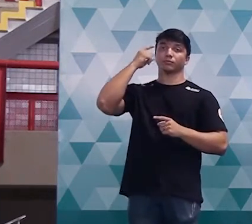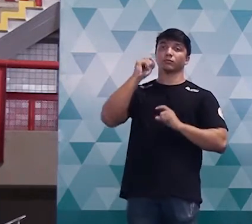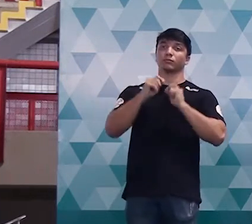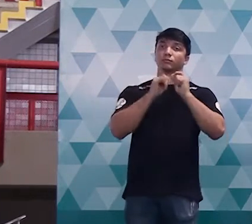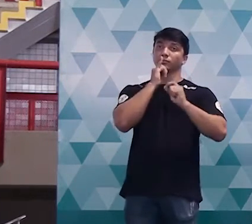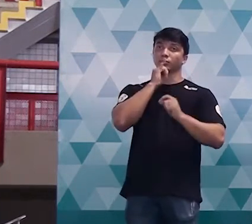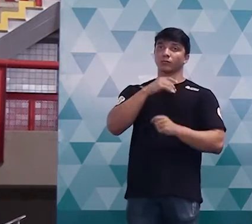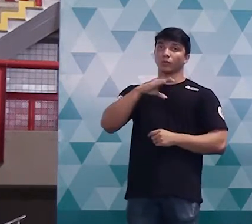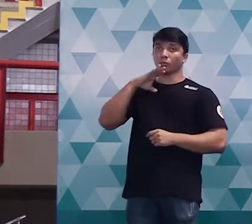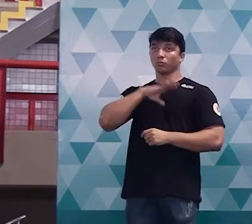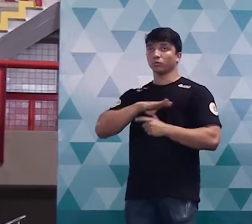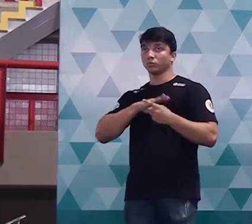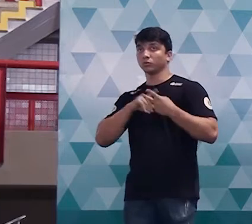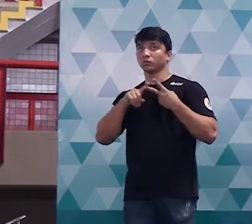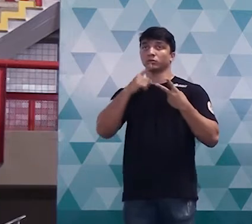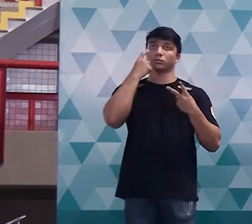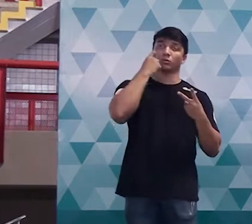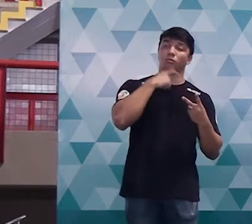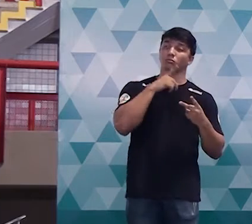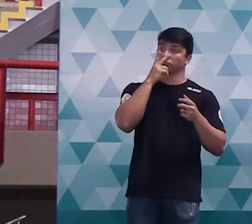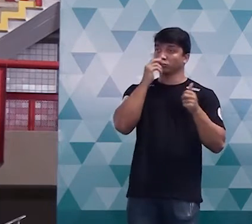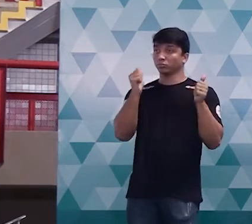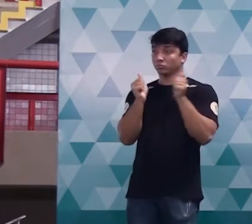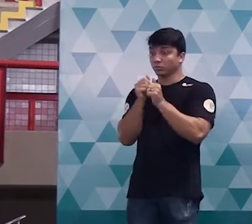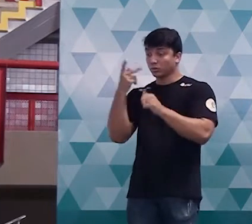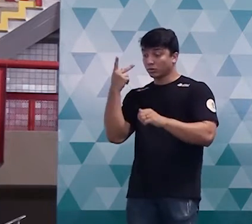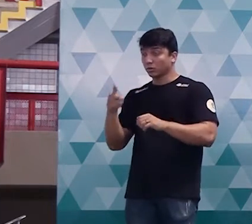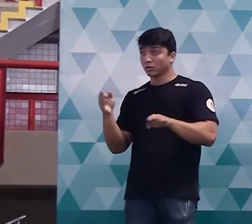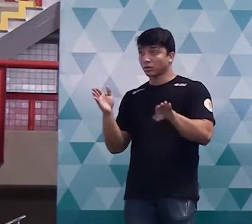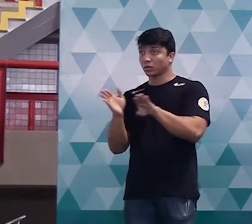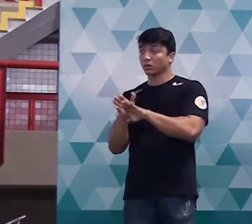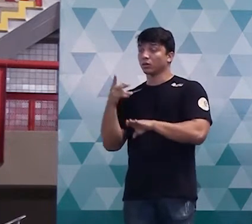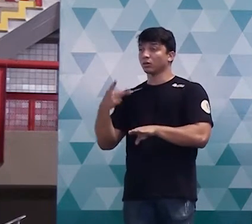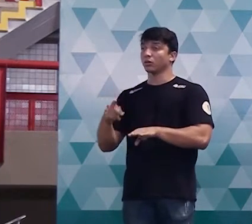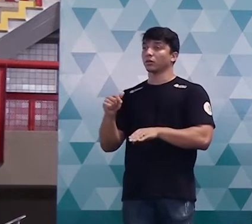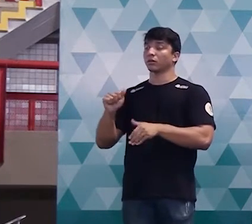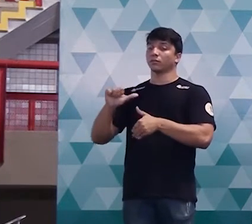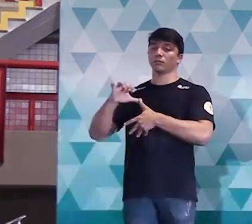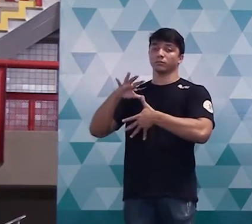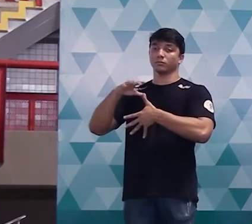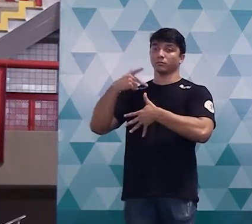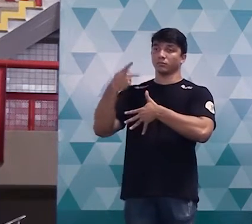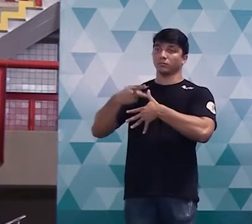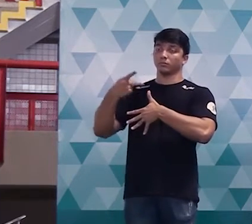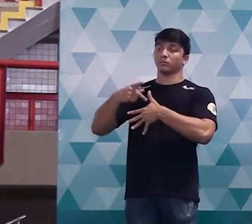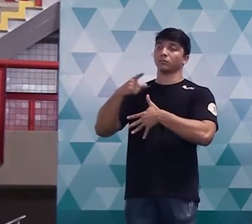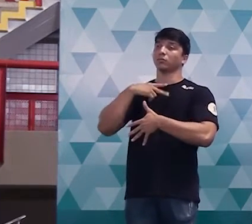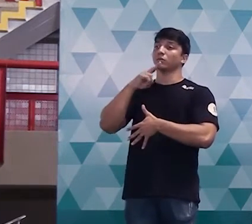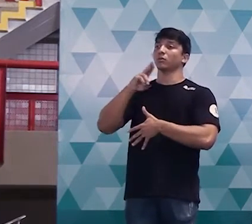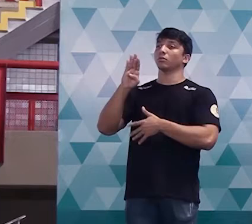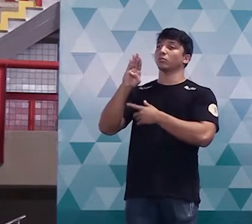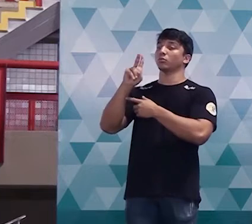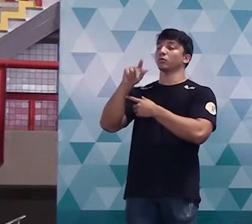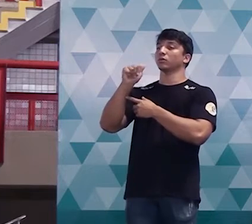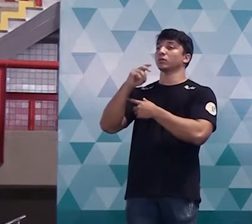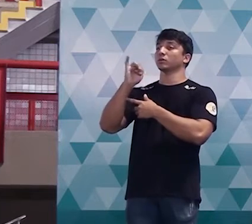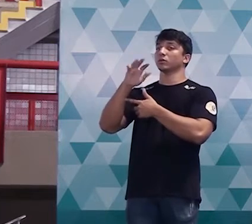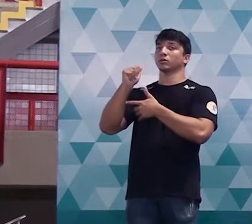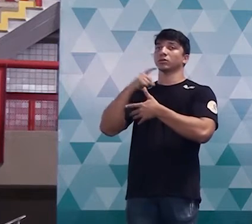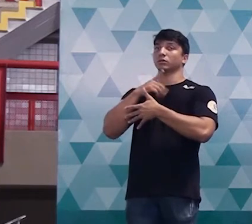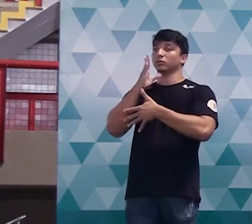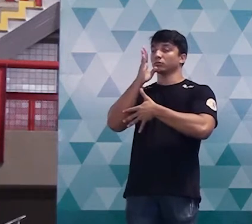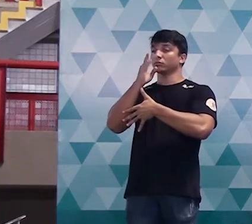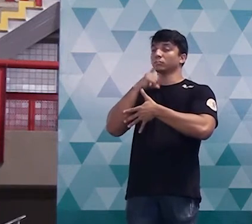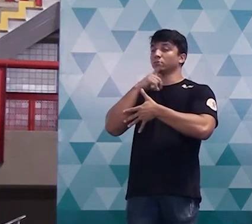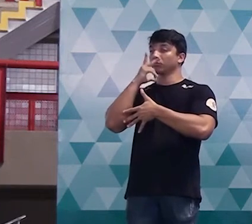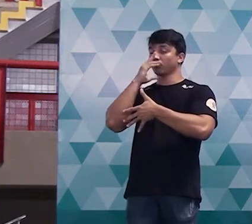Quando portugueses e espanhóis chegaram aqui na América, eles fizeram um acordo, a bula intercetera, que era um acordo para dividir as terras